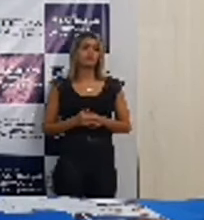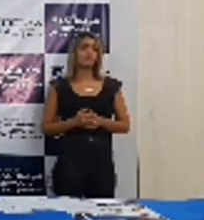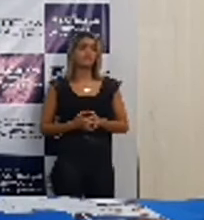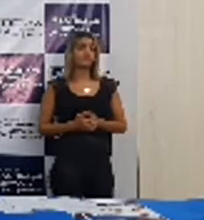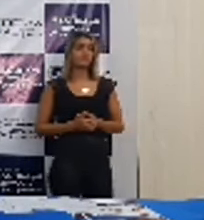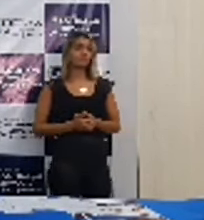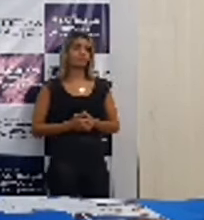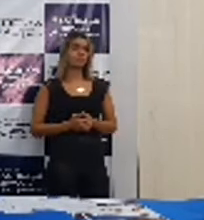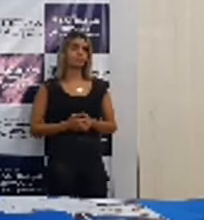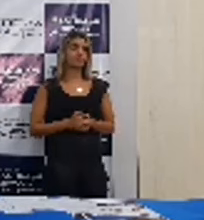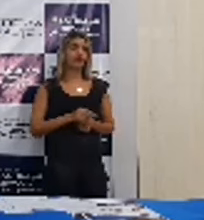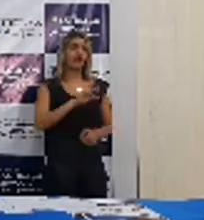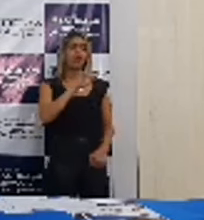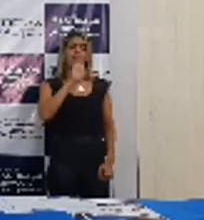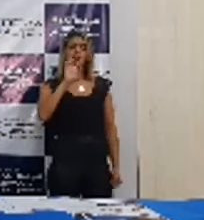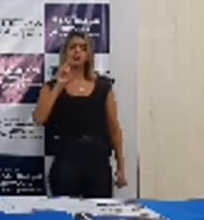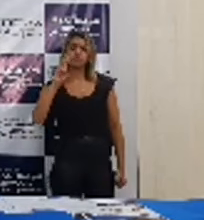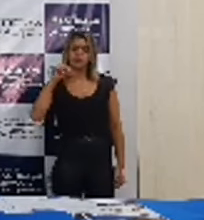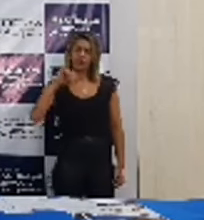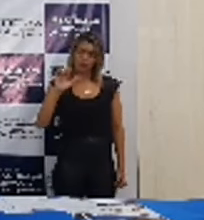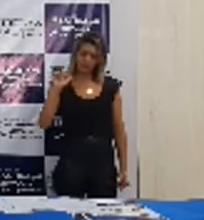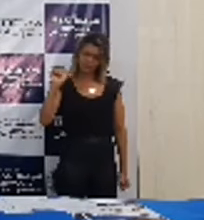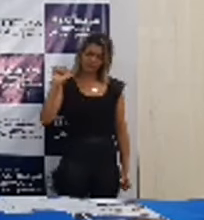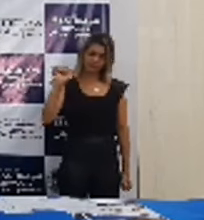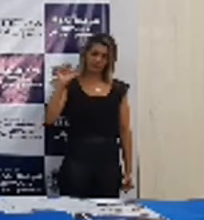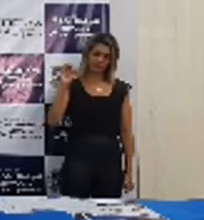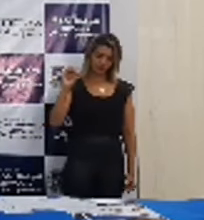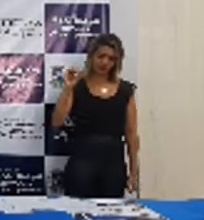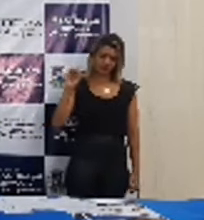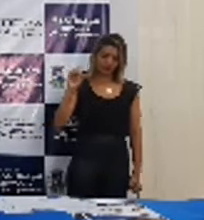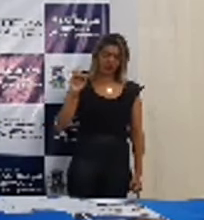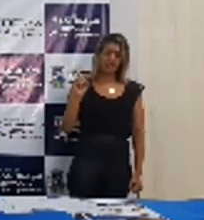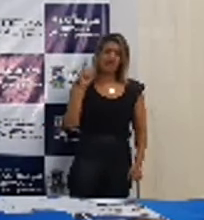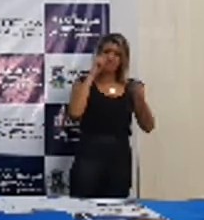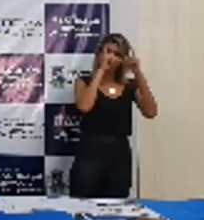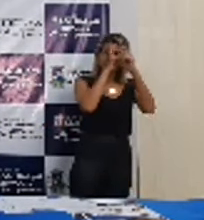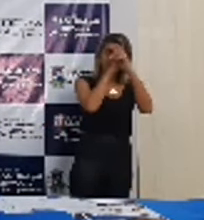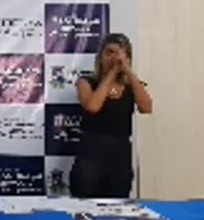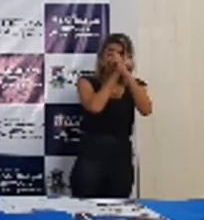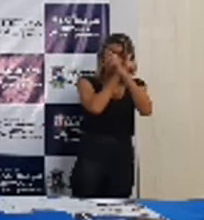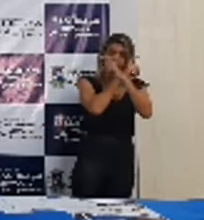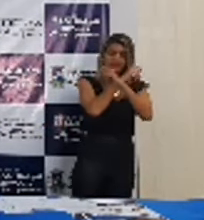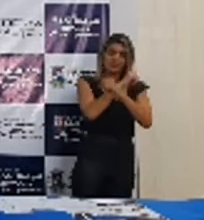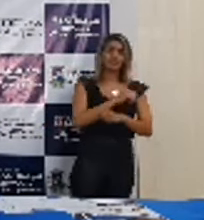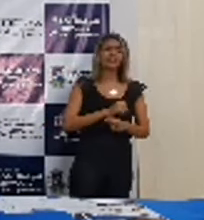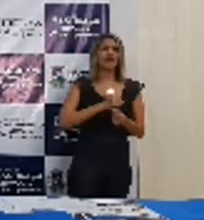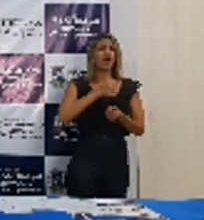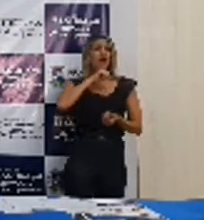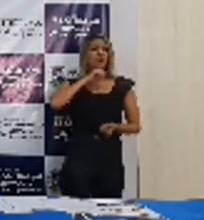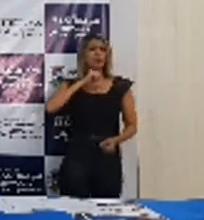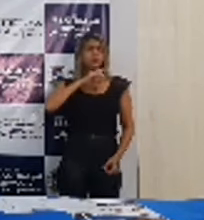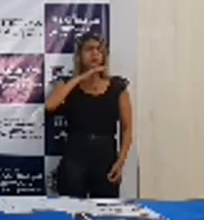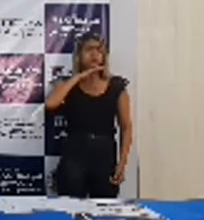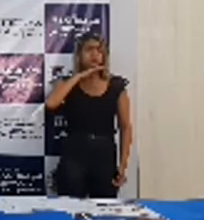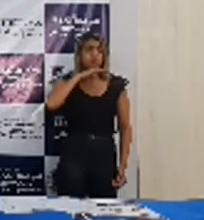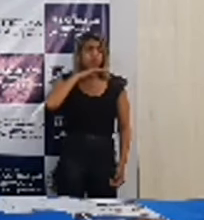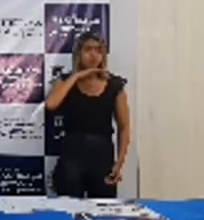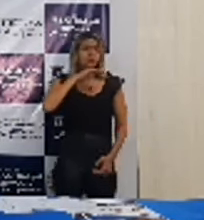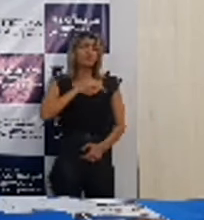reunião demorada, foi mais de 2 horas de discussão, muito boas as discussões, e